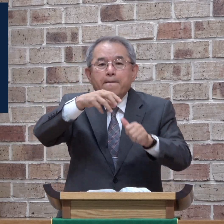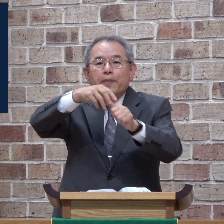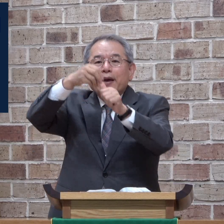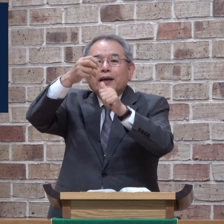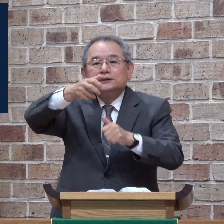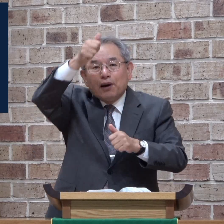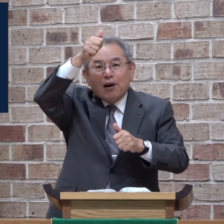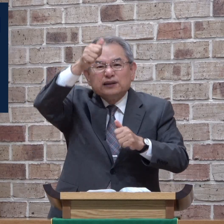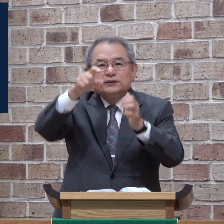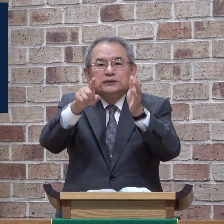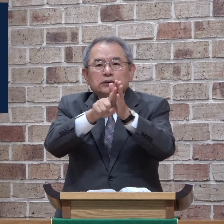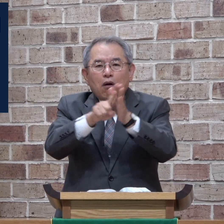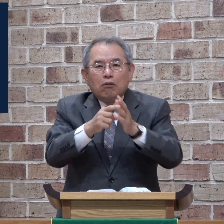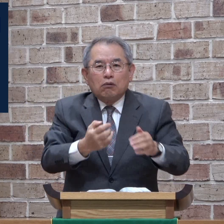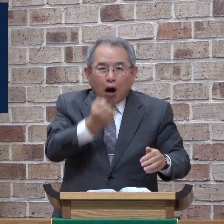메시아에 대한 신앙을 가지고 있었습니다.